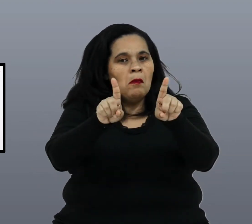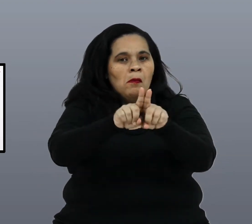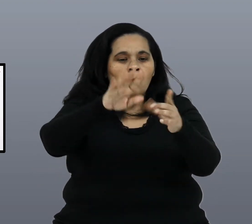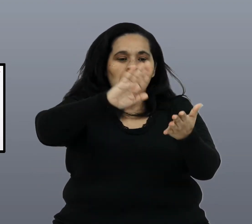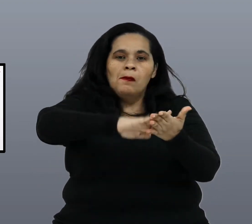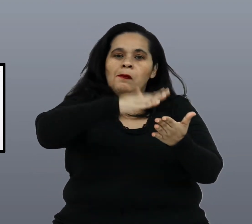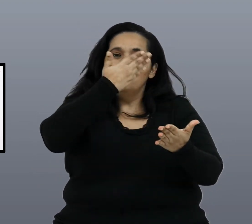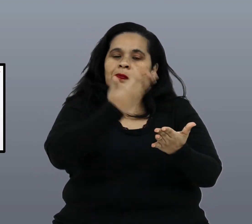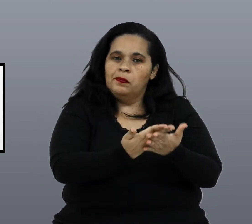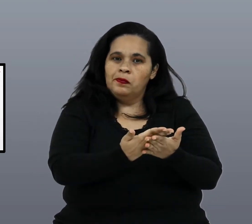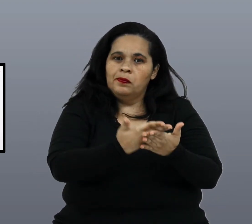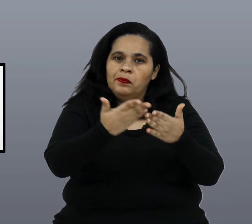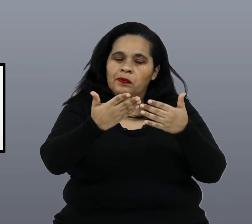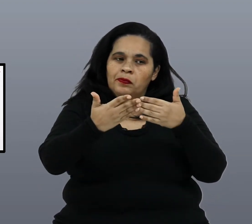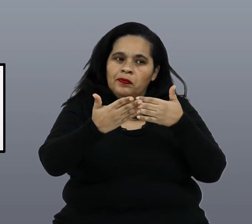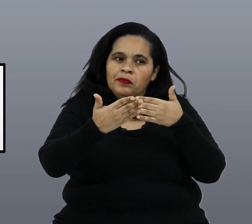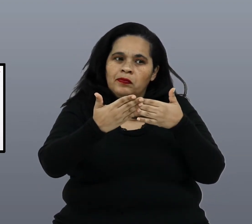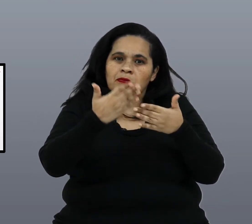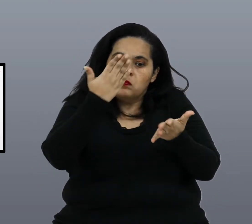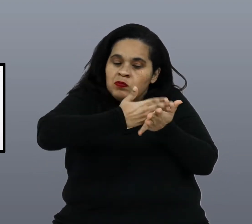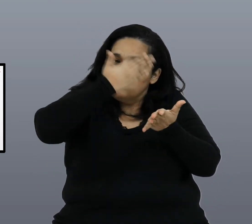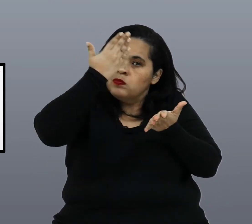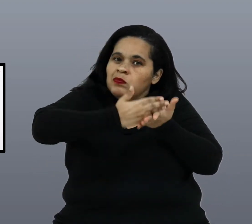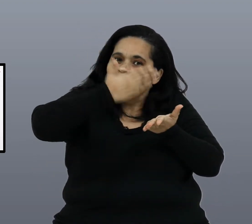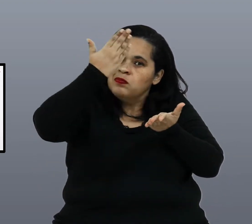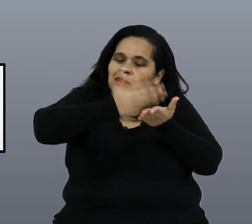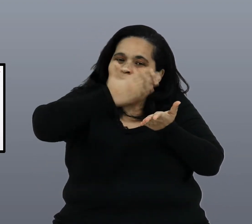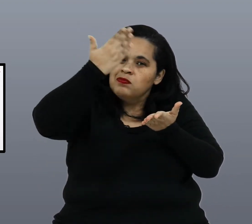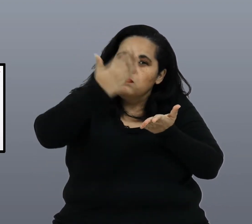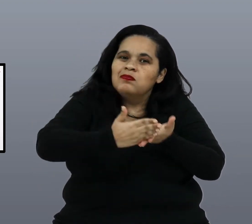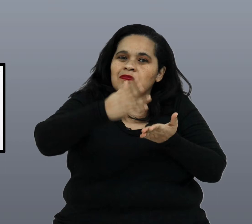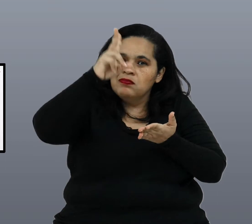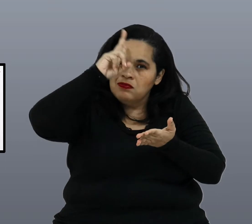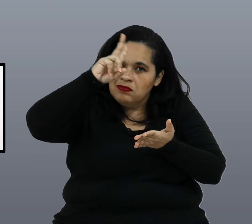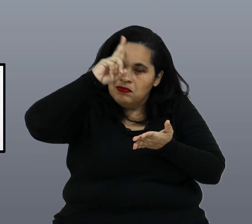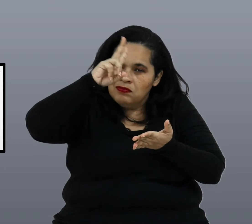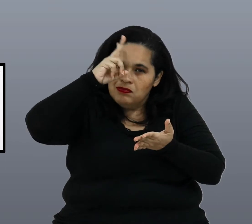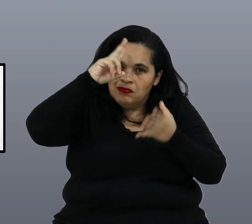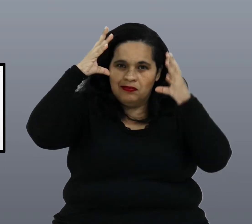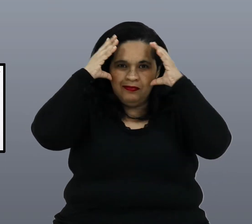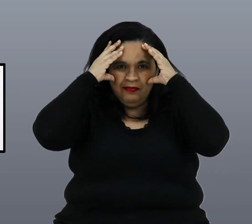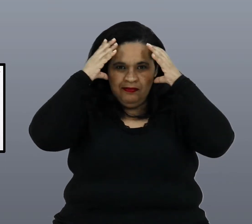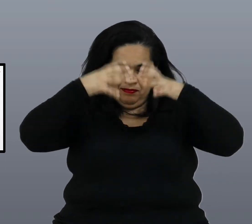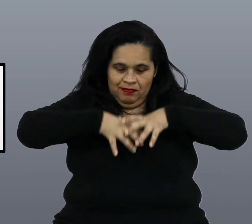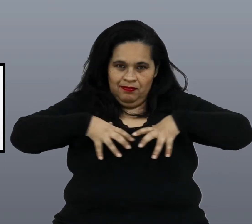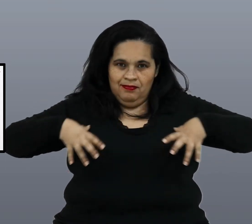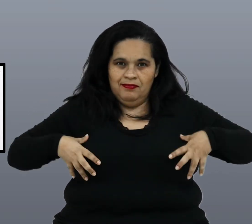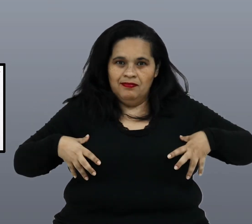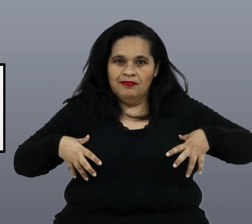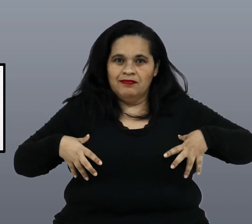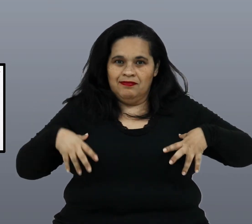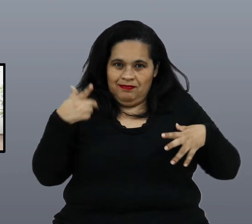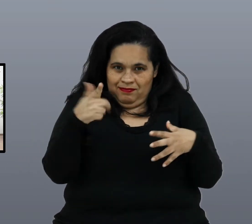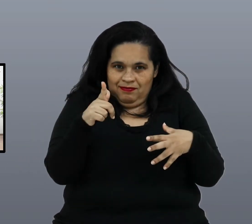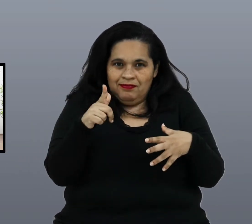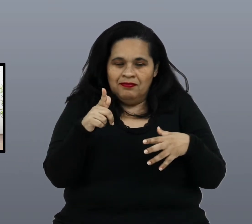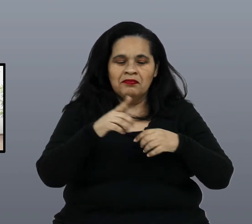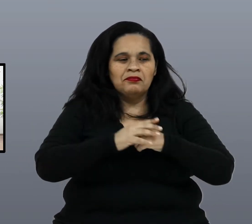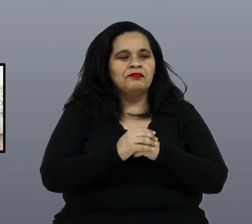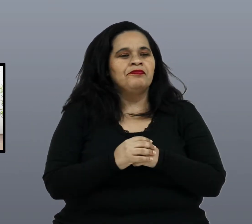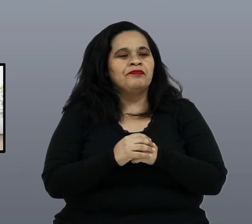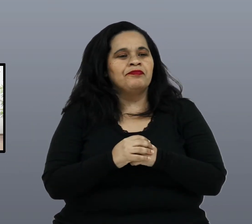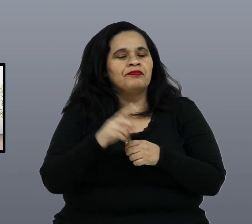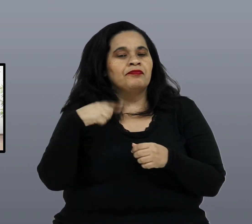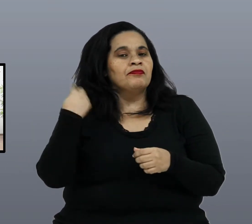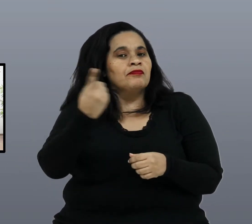como uma sequência de impérios, né? Cada parte da estátua como uma sequência de impérios. Então, a